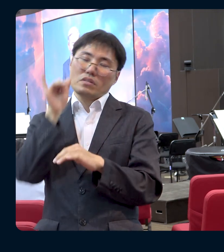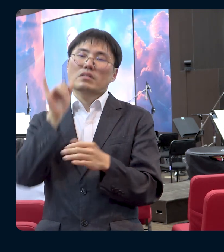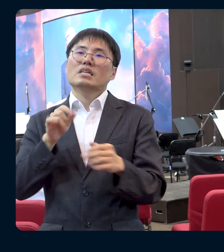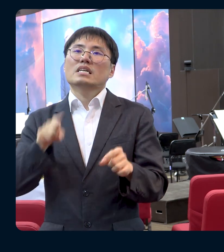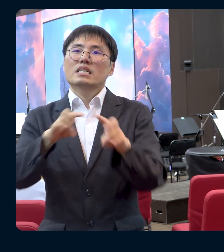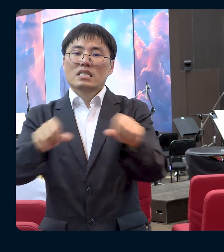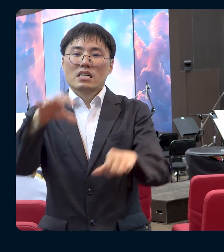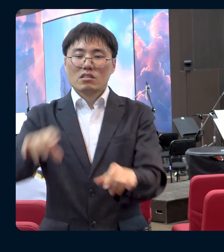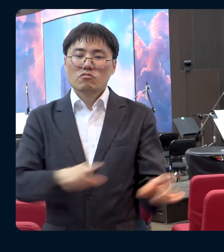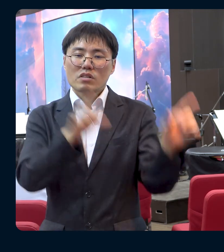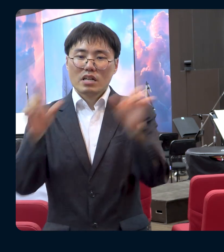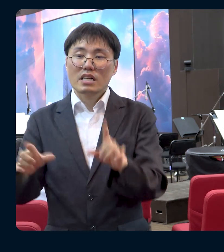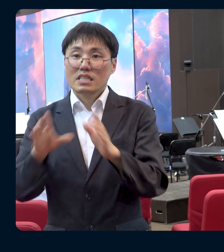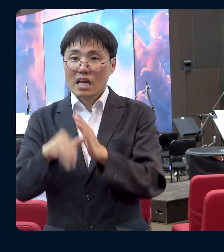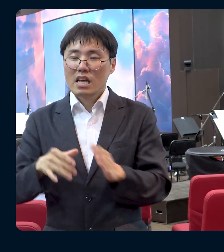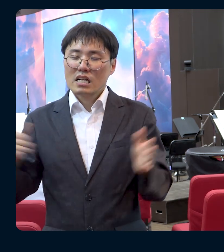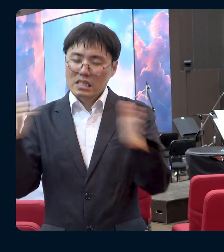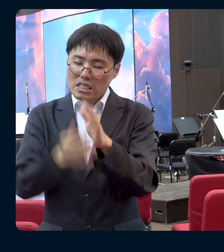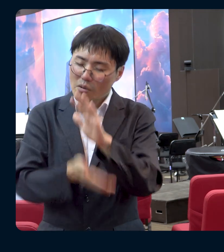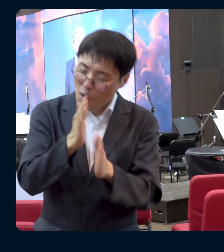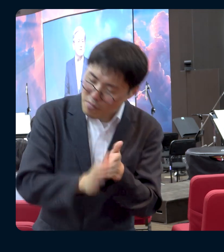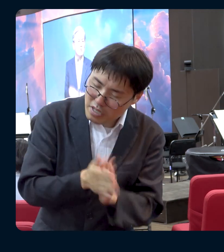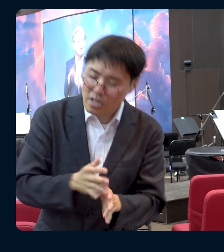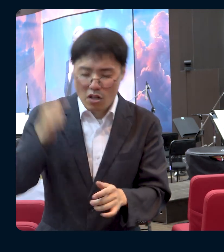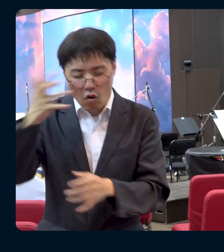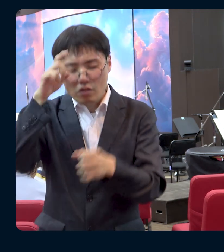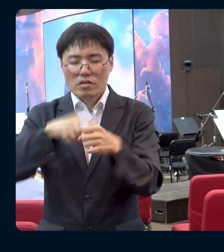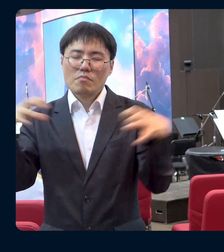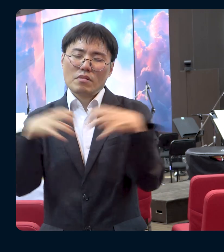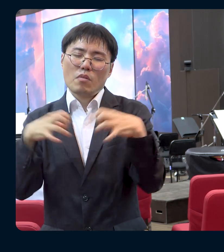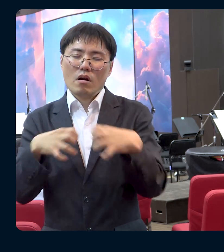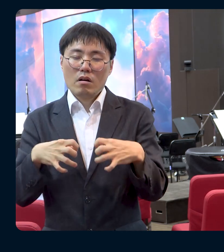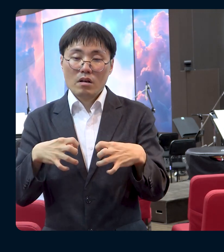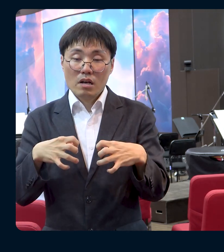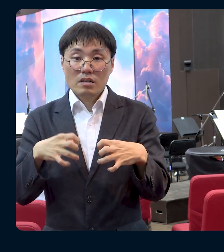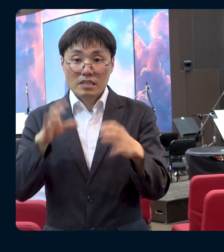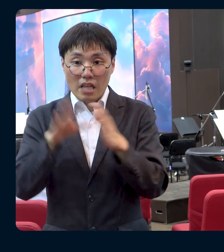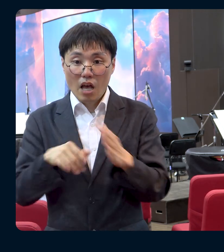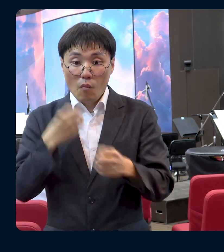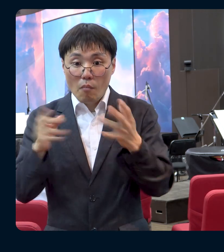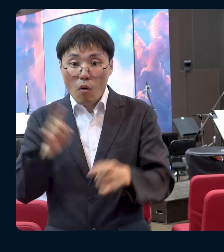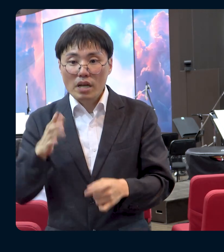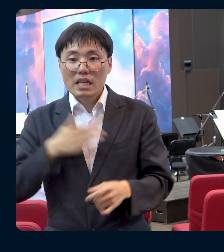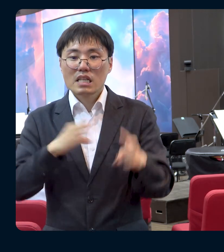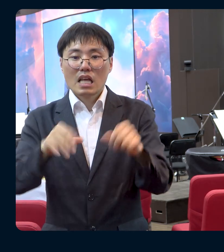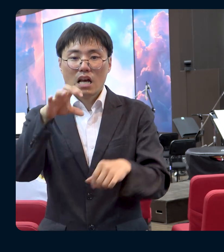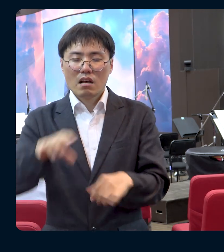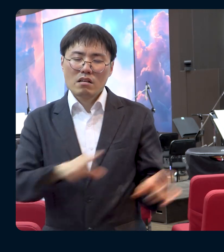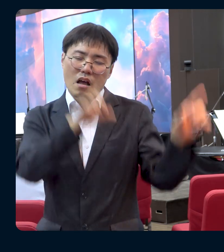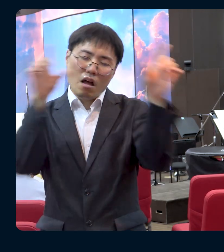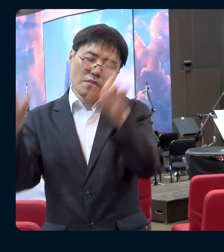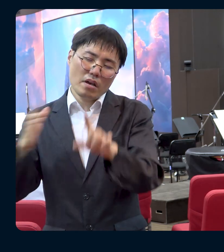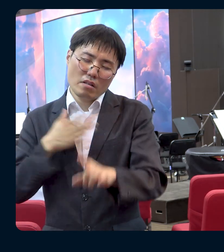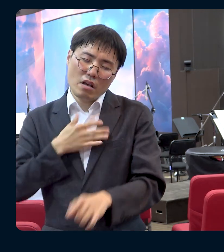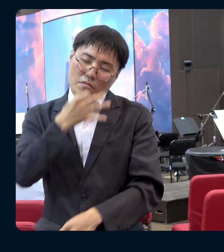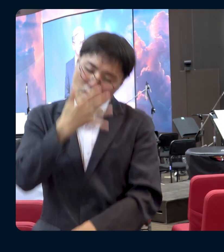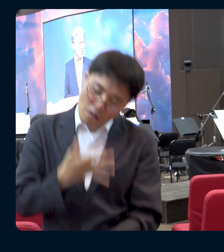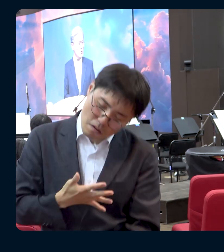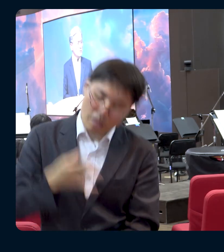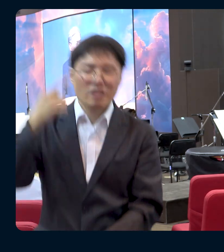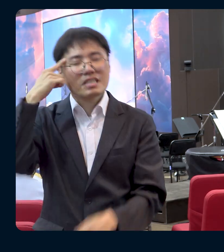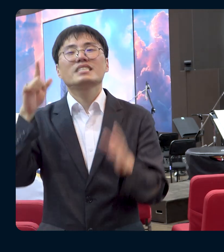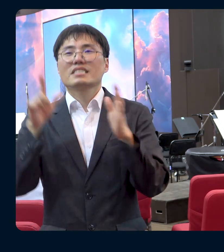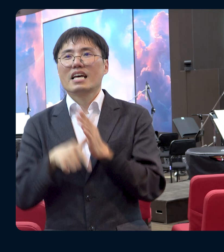고백합니다. 이 땅에서 우리의 삶은 끊임없이 영적인 싸움이다. 그래서 어떻게 고백하느냐? 이 땅에 내 삶이